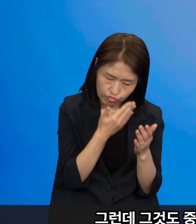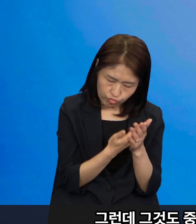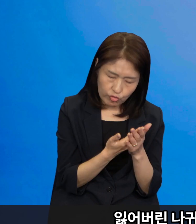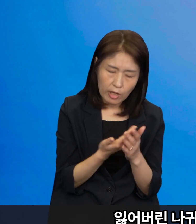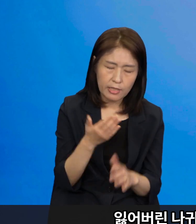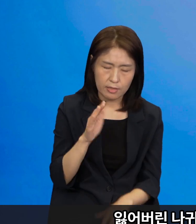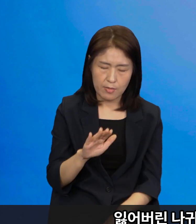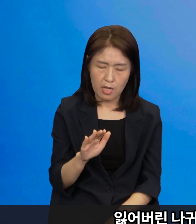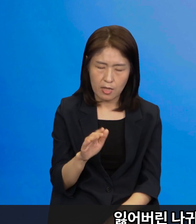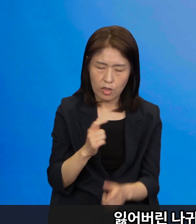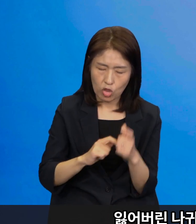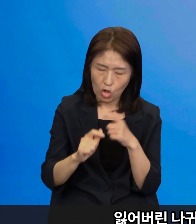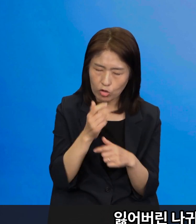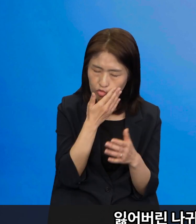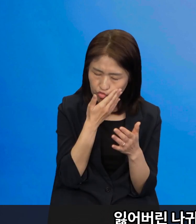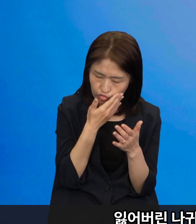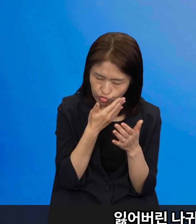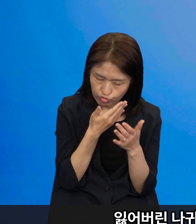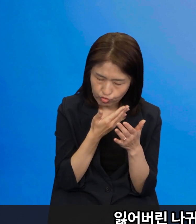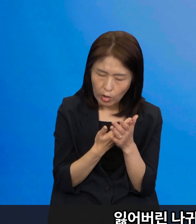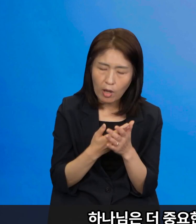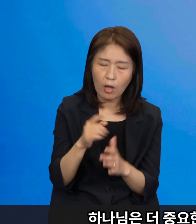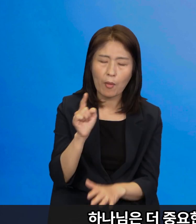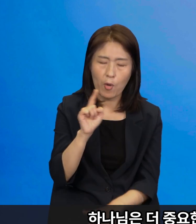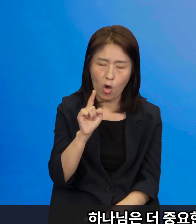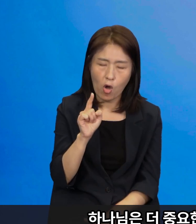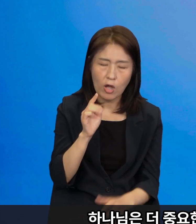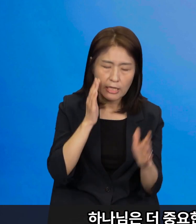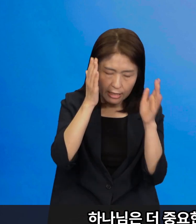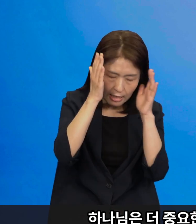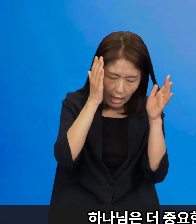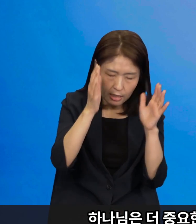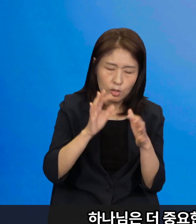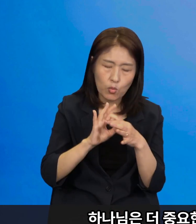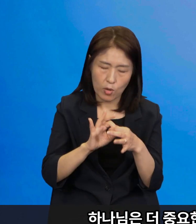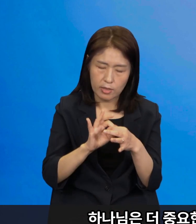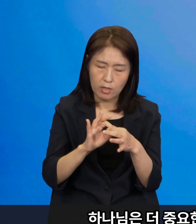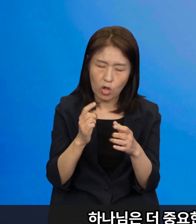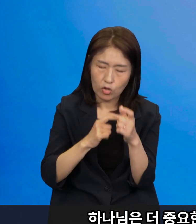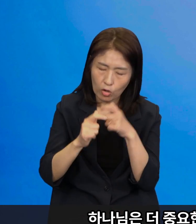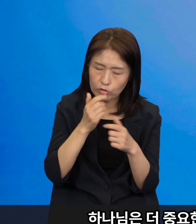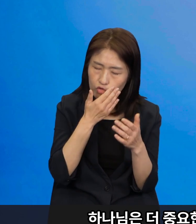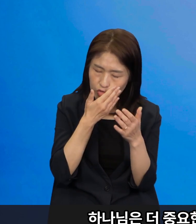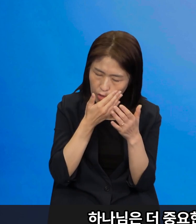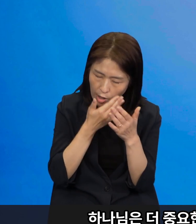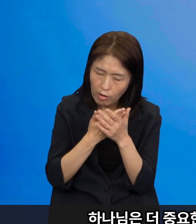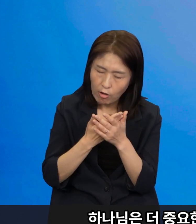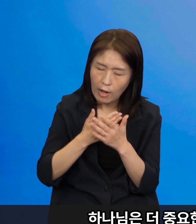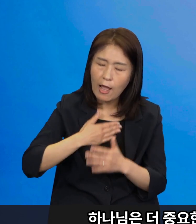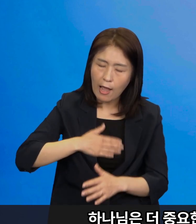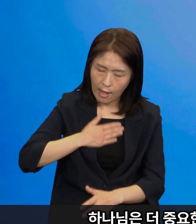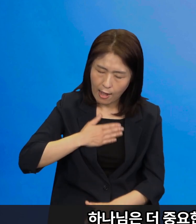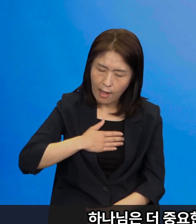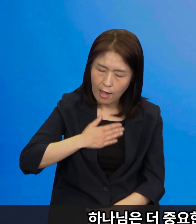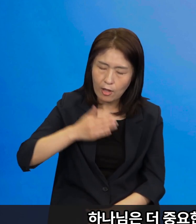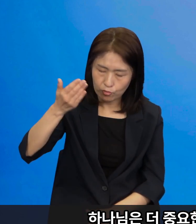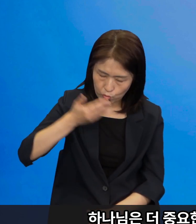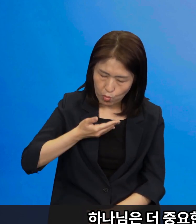중요한 게 있어요. 잃어버린 나귀들이라는 것들 통하여서 하나님은 더 중요한 것을 구하게 만드시는